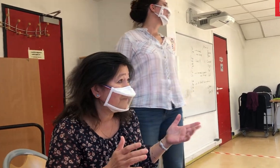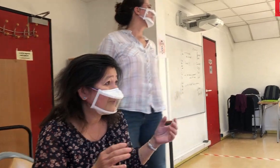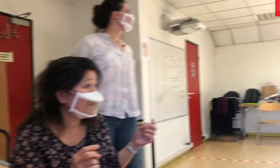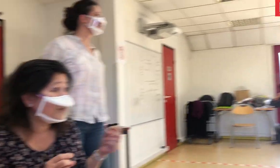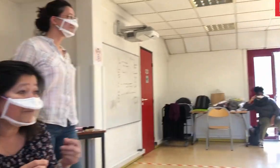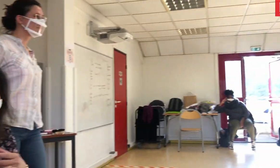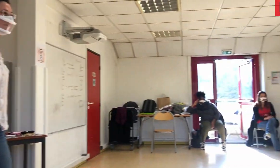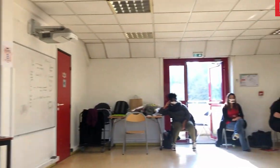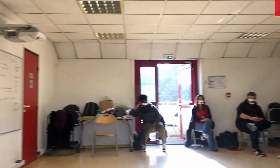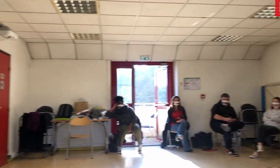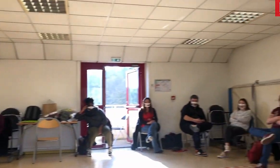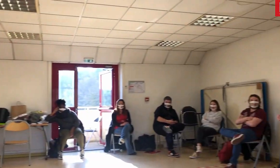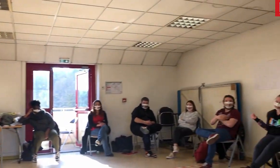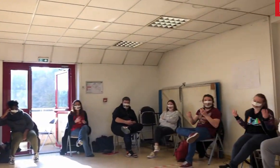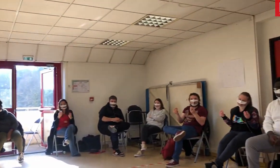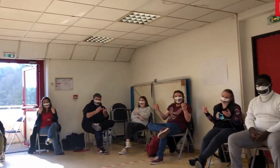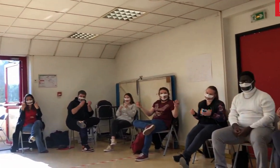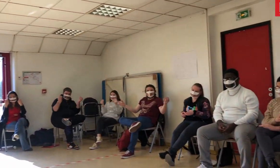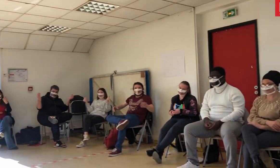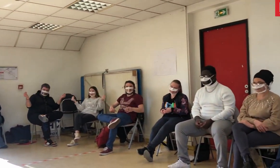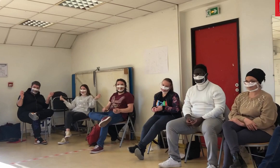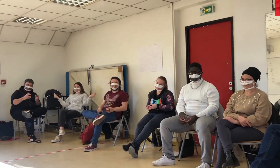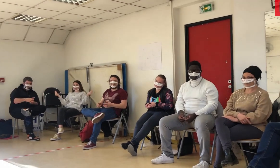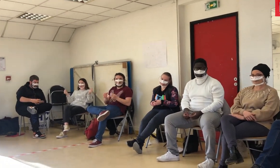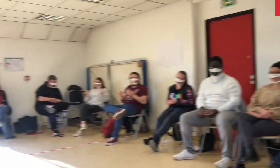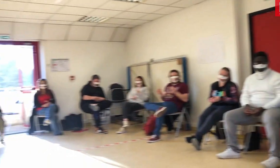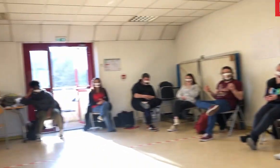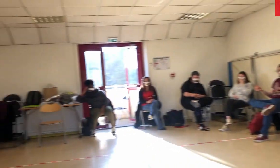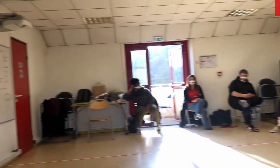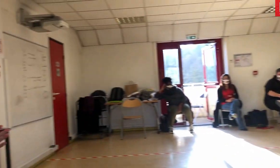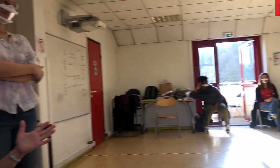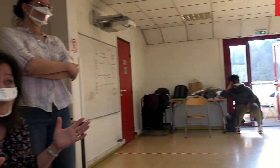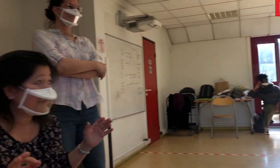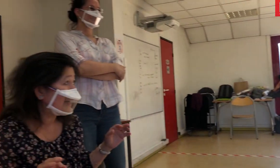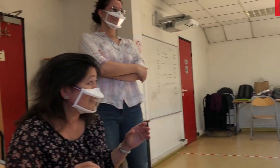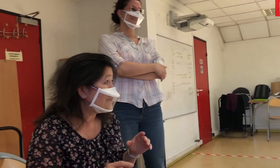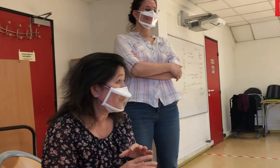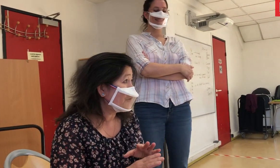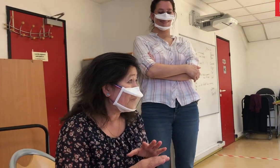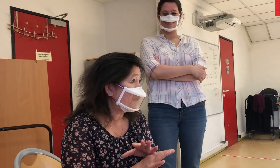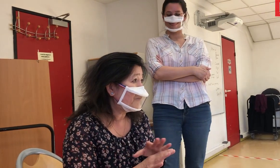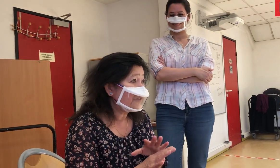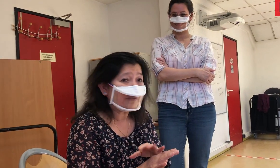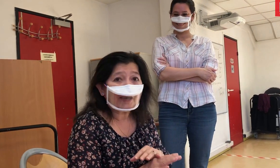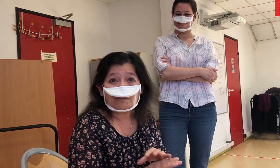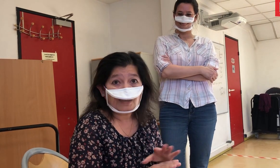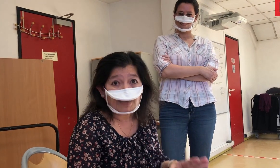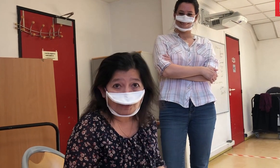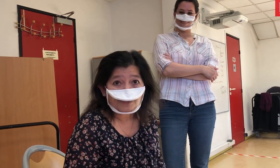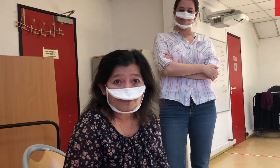Ils peuvent communiquer à l'aise. Oui. Les phrases, ils peuvent le faire à l'aise.